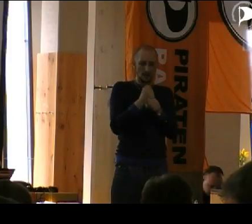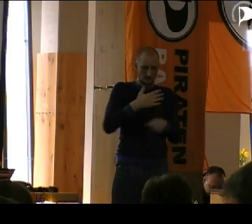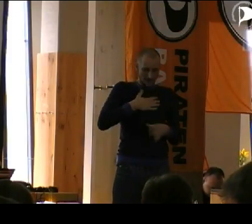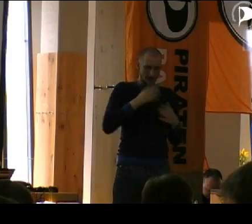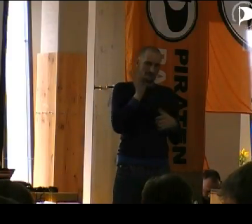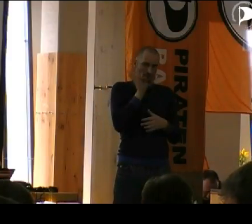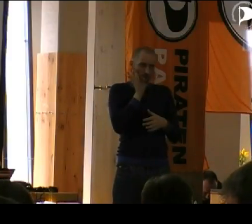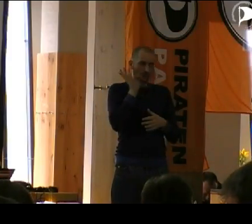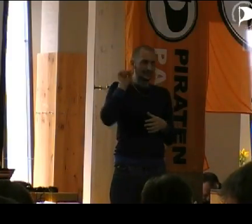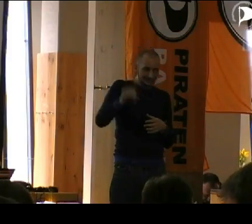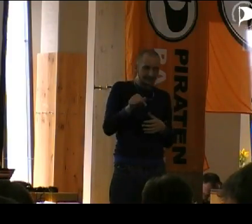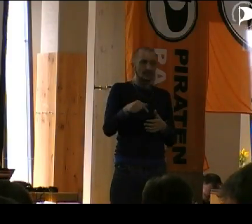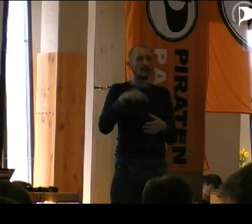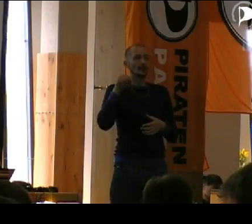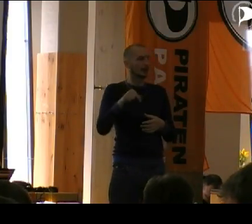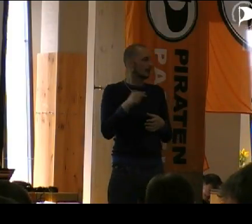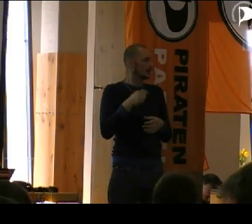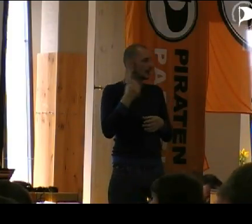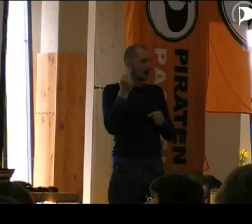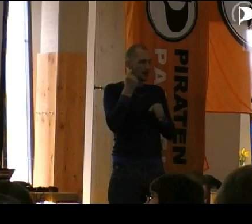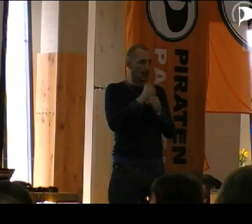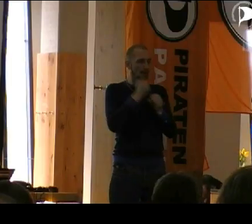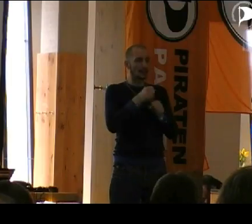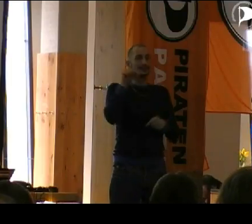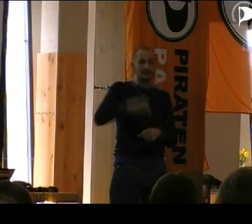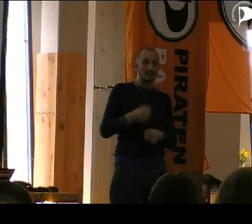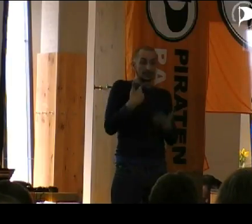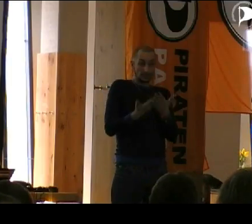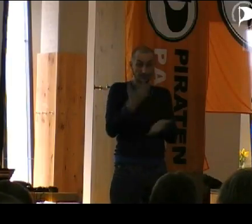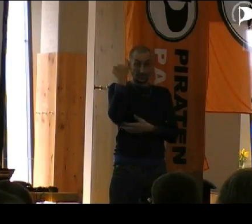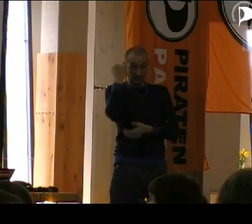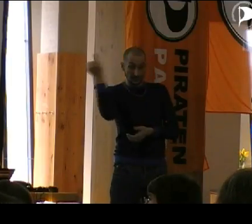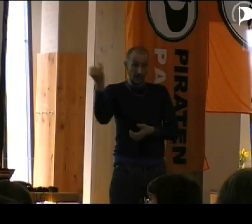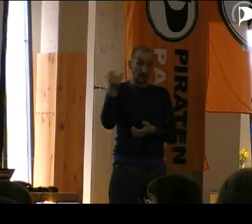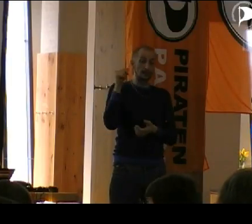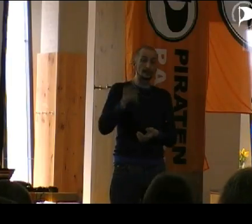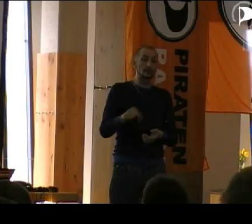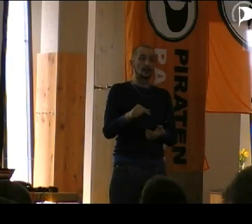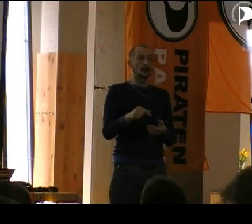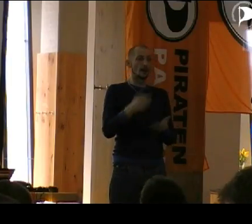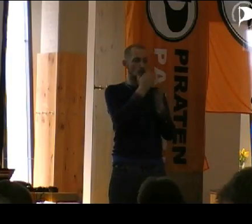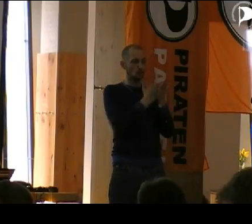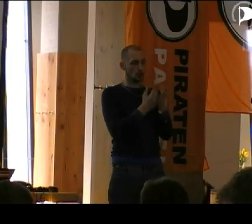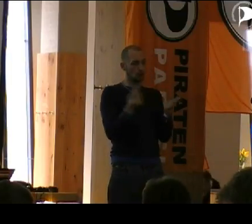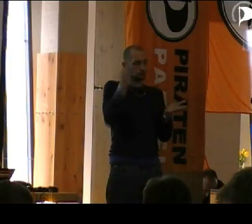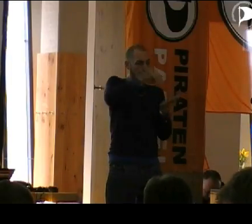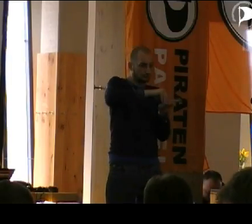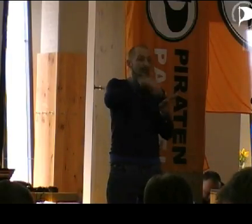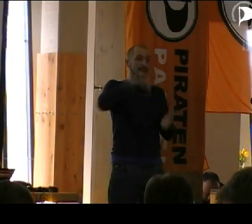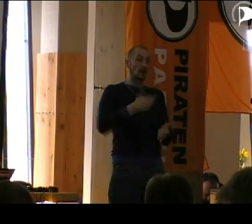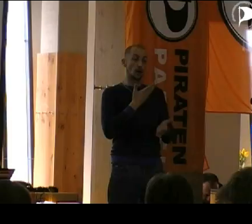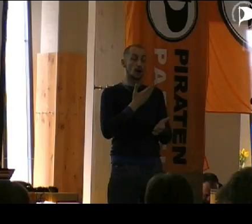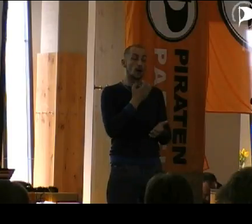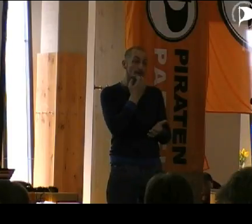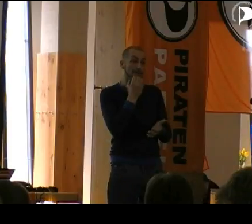klima in der zeit starb gegen das ganze eine kreative ideen der inseln ich hoffe dass wir nach bürger davon